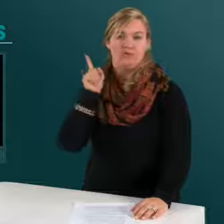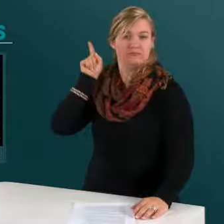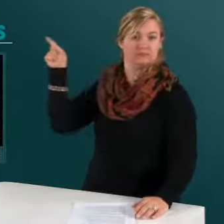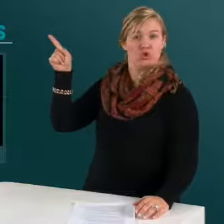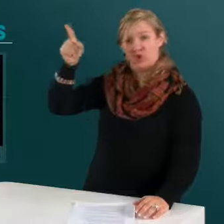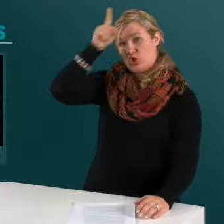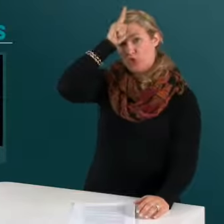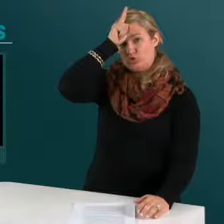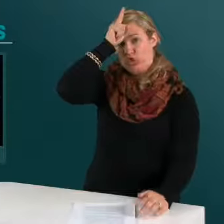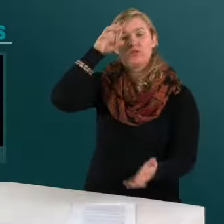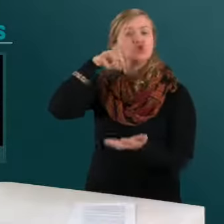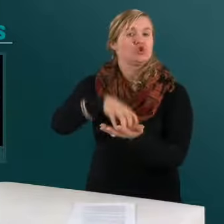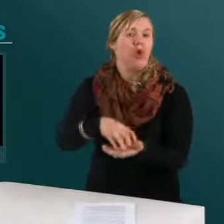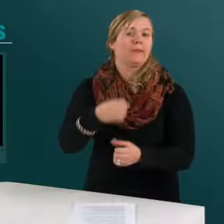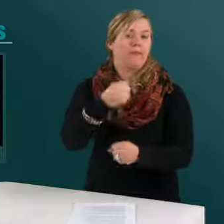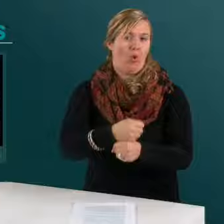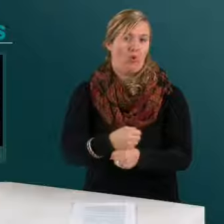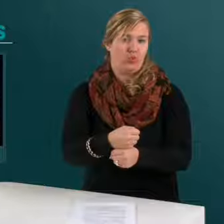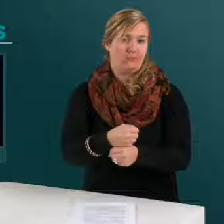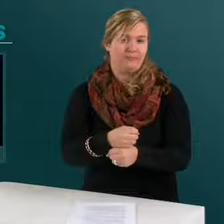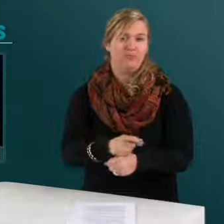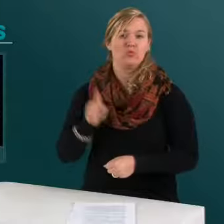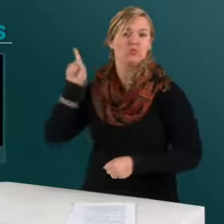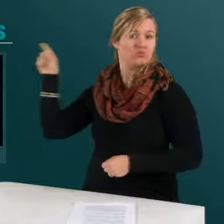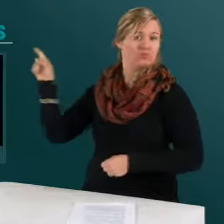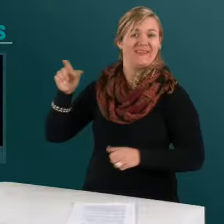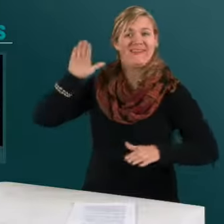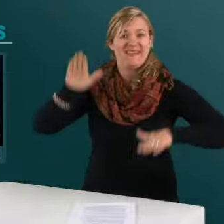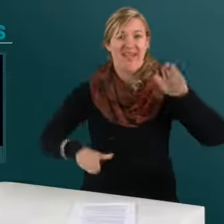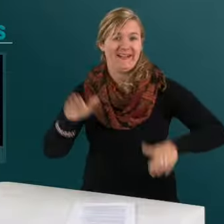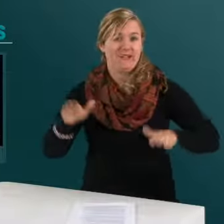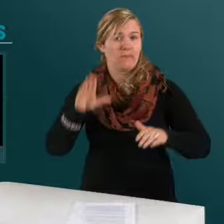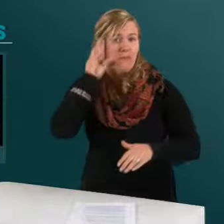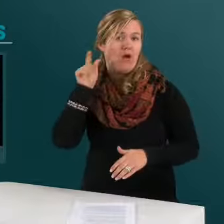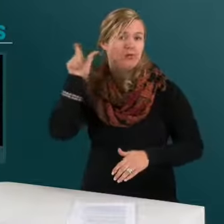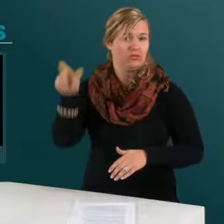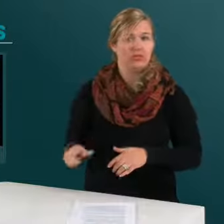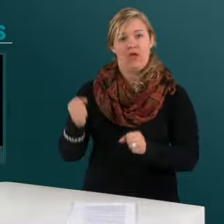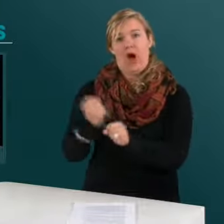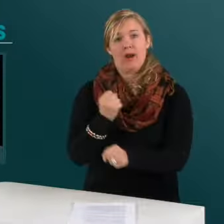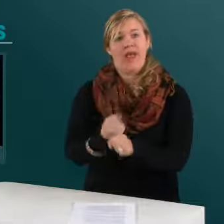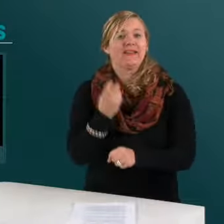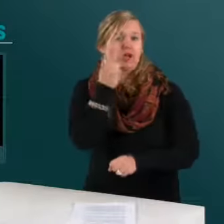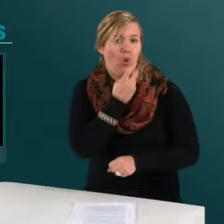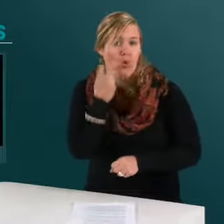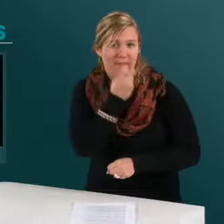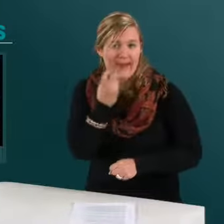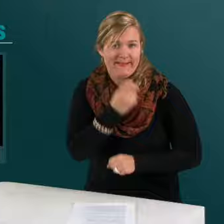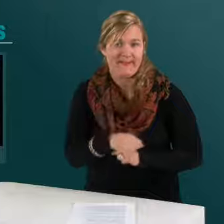in bochum deutschland stand vor zwei wochen ein logopäde vor gericht der zu drei jahren haft